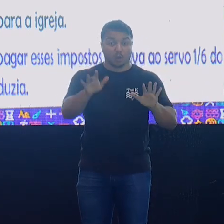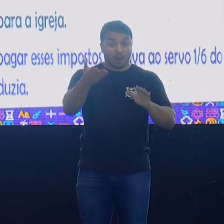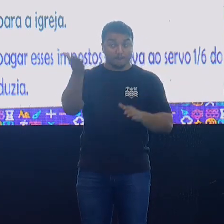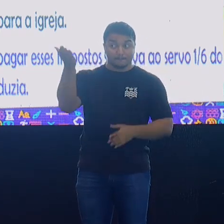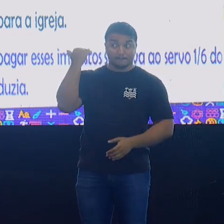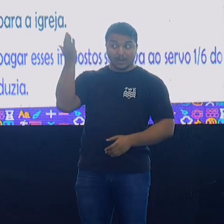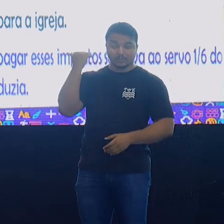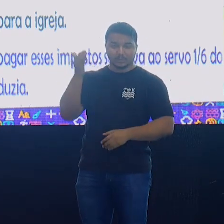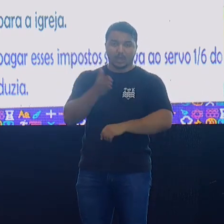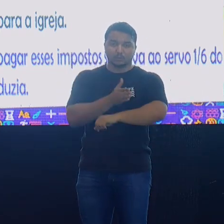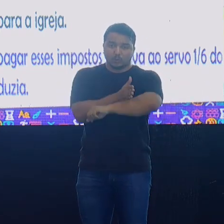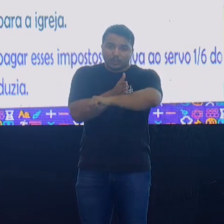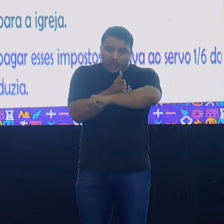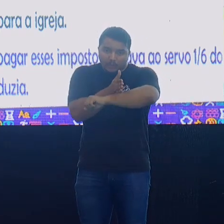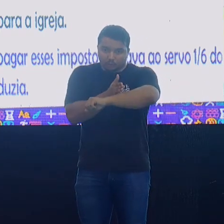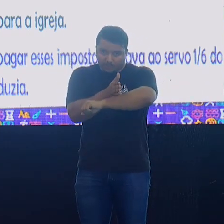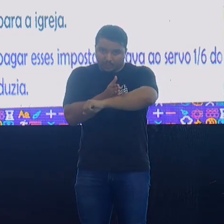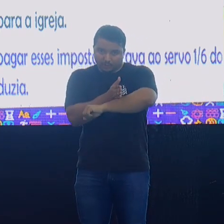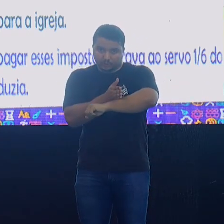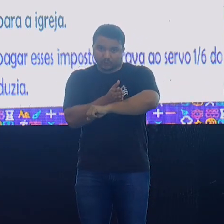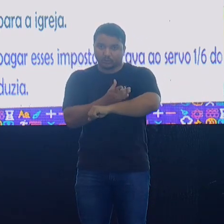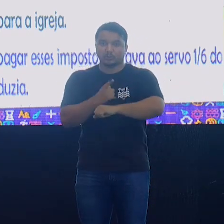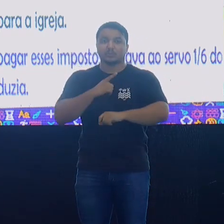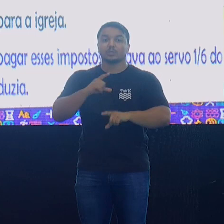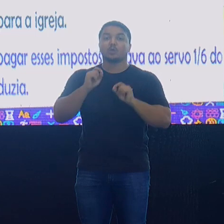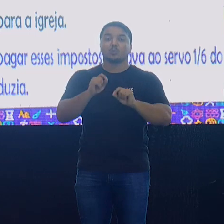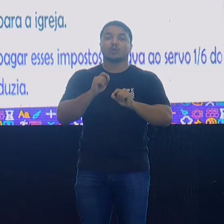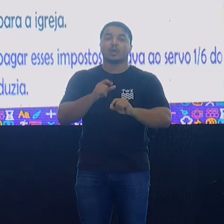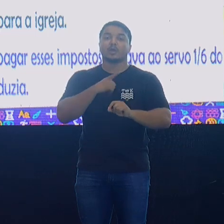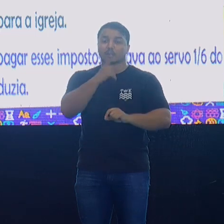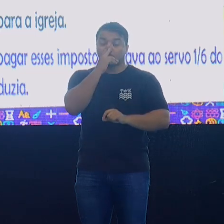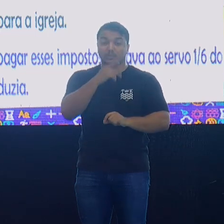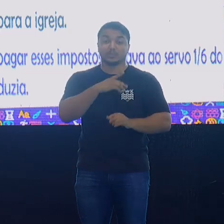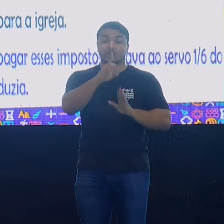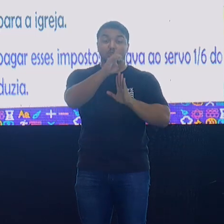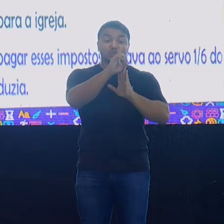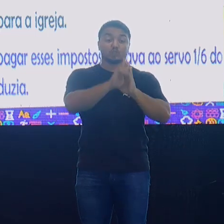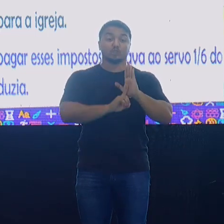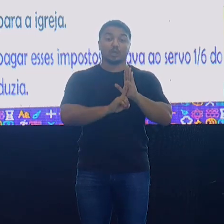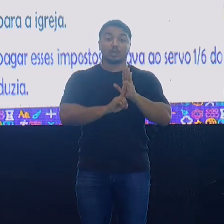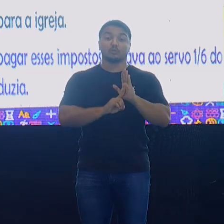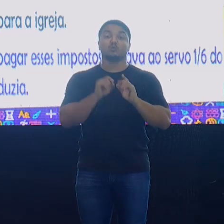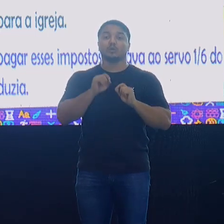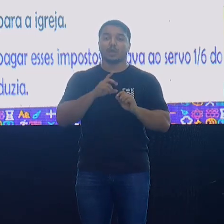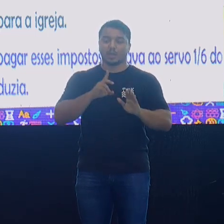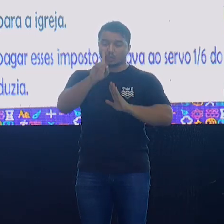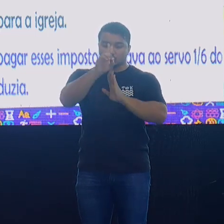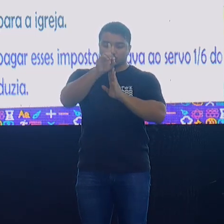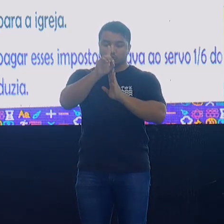Idade Média, prevalecia um direito chamado direito de